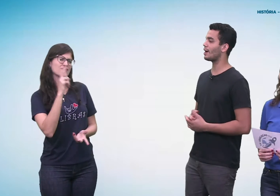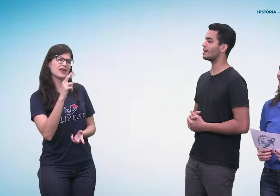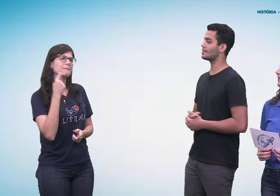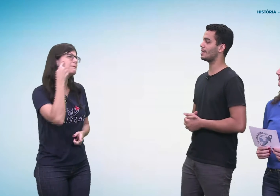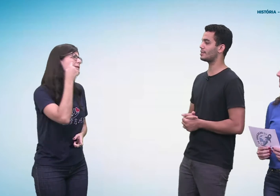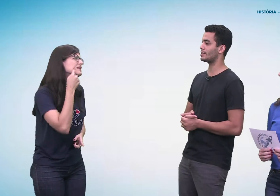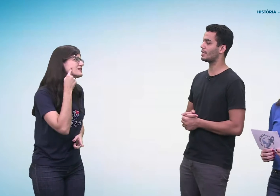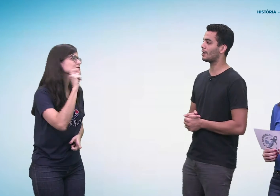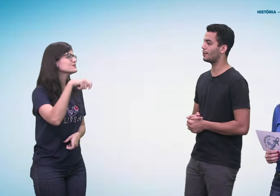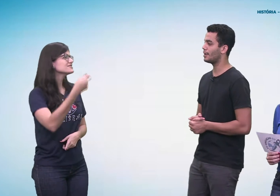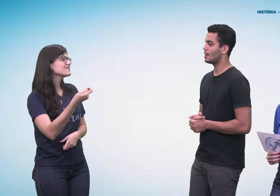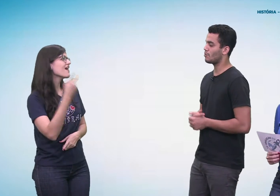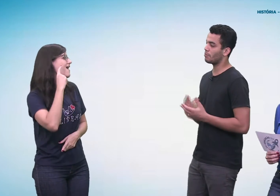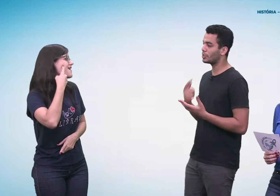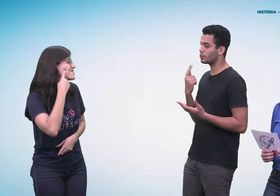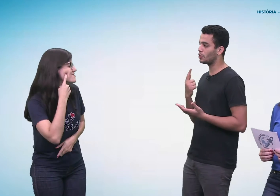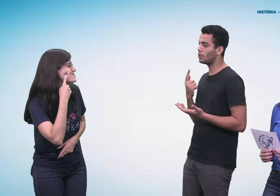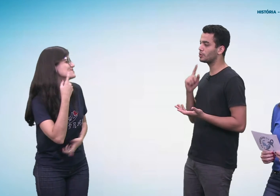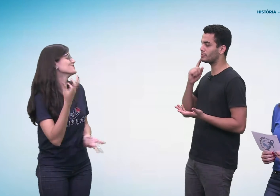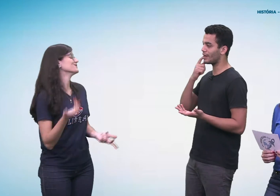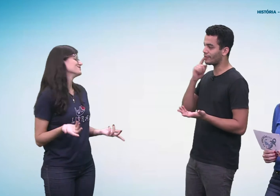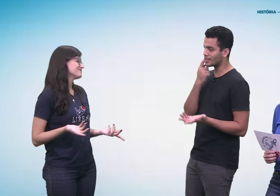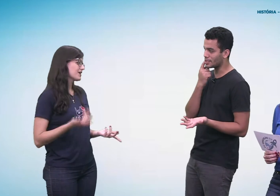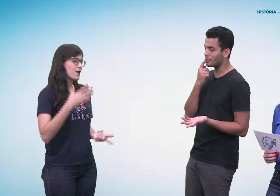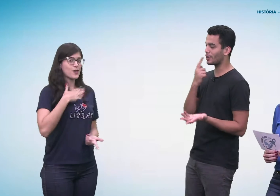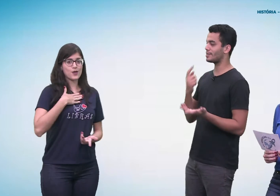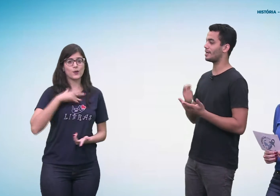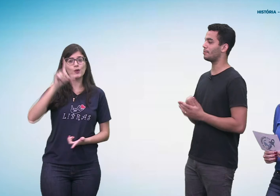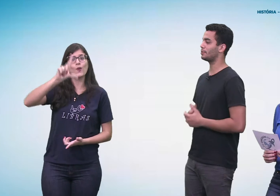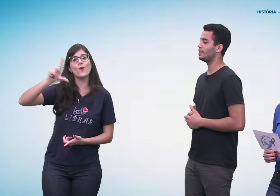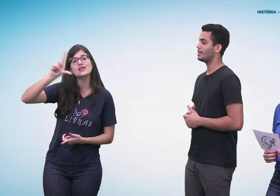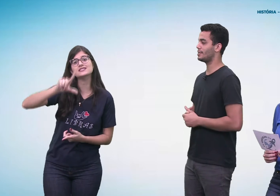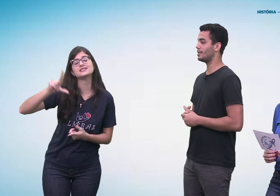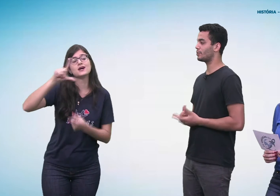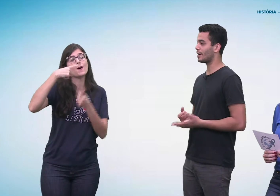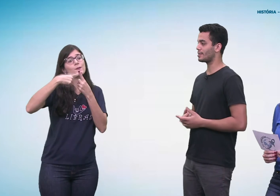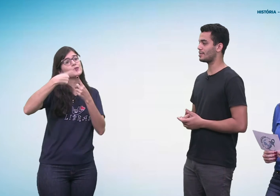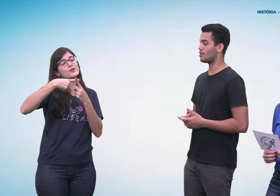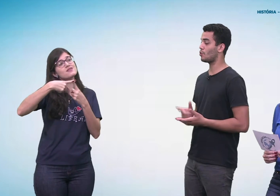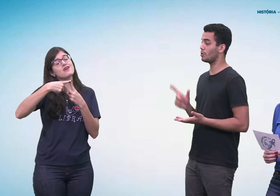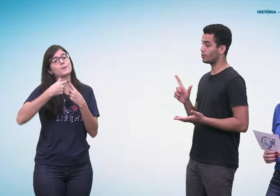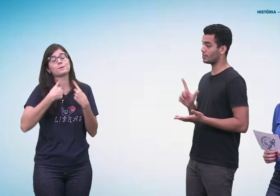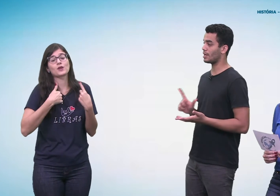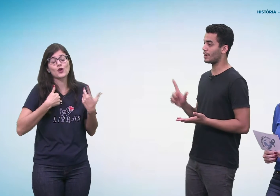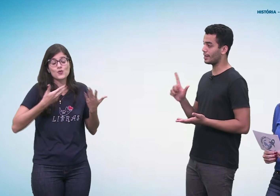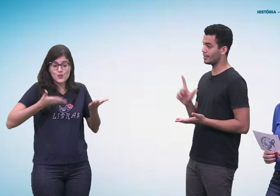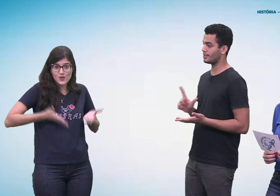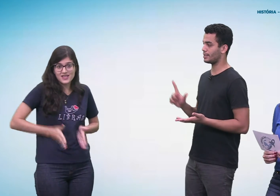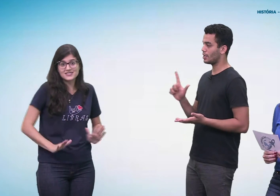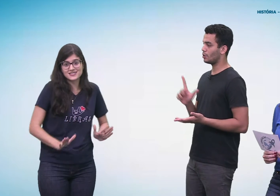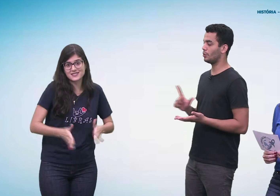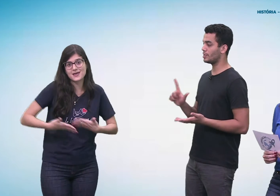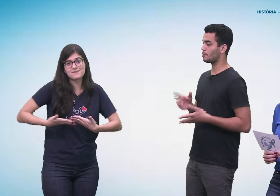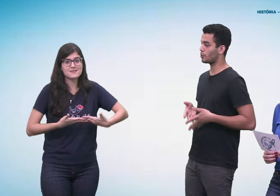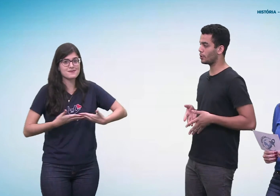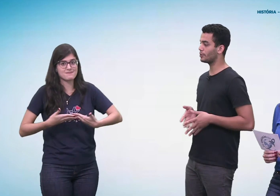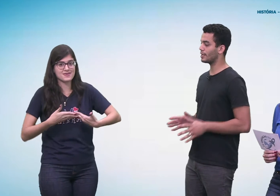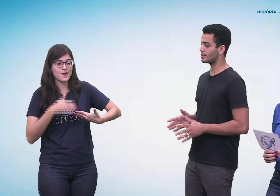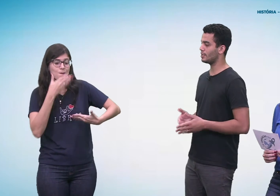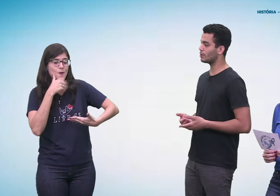faz esse sinal, uma mancha no rosto, vai e faz assim, por exemplo. Seria, no caso, esse sinal. O meu sinal é esse, Luísa, porque eu nasci quando eu